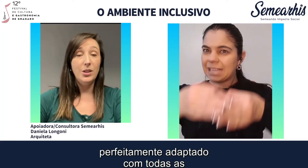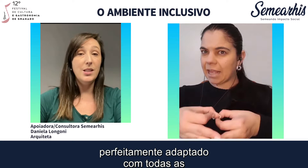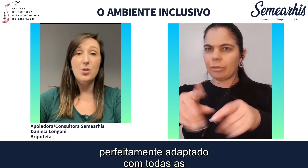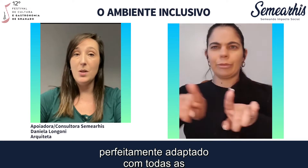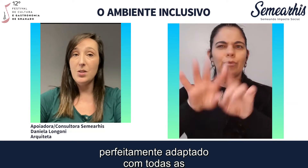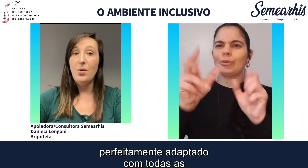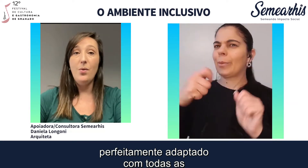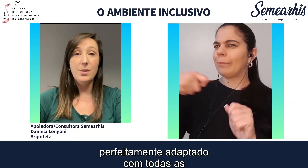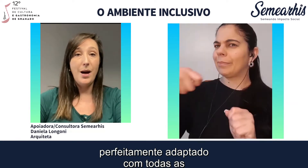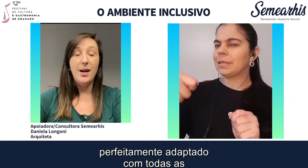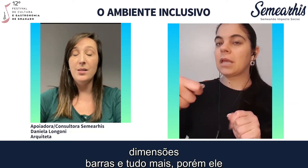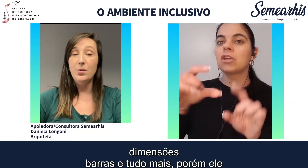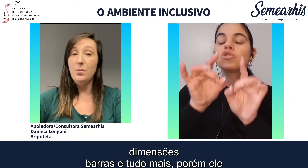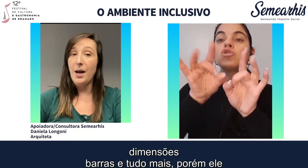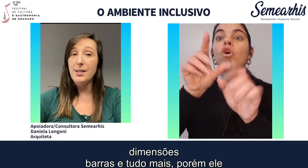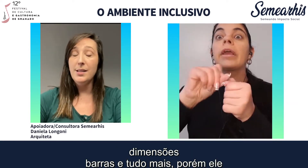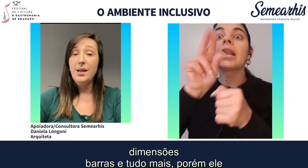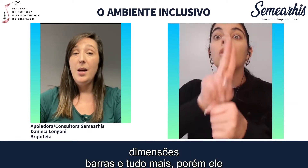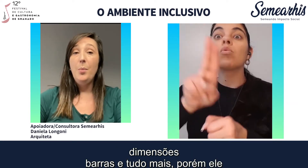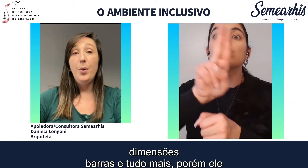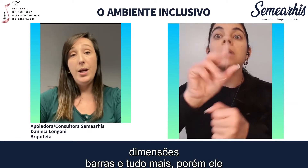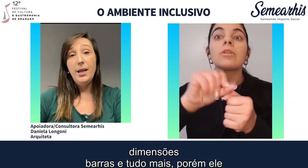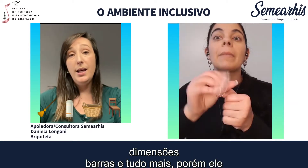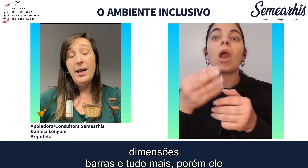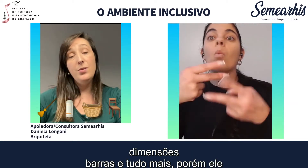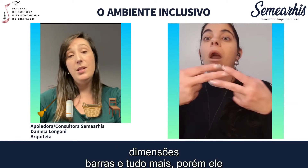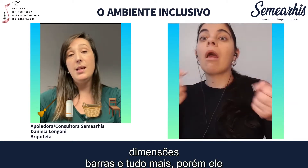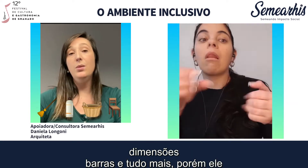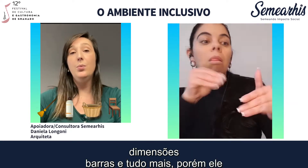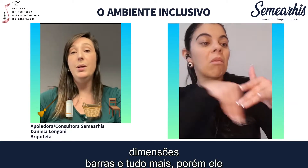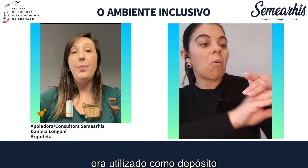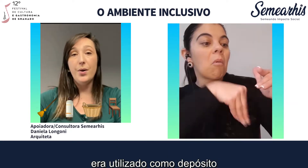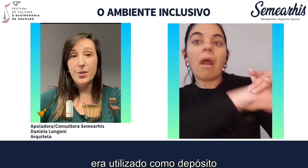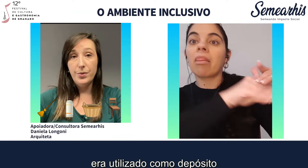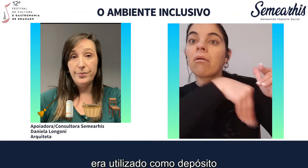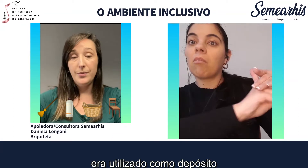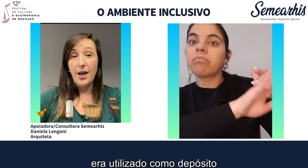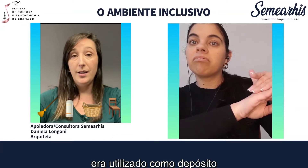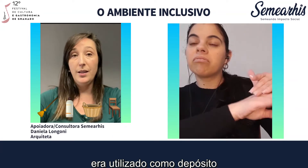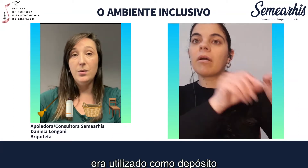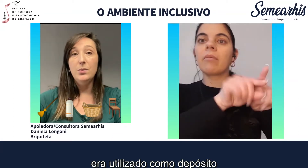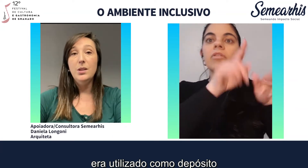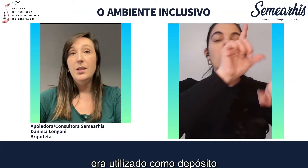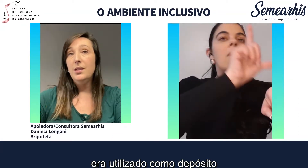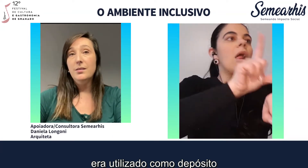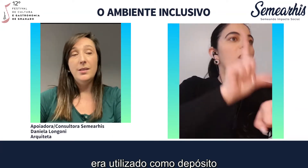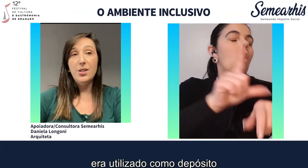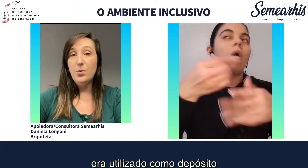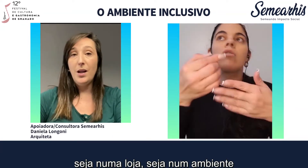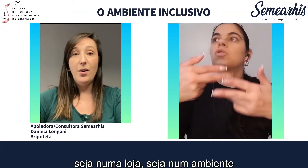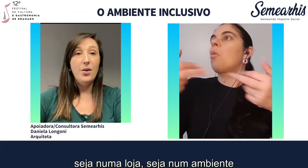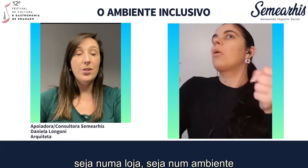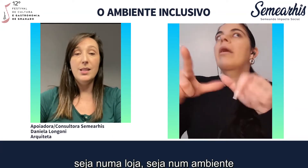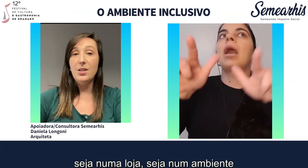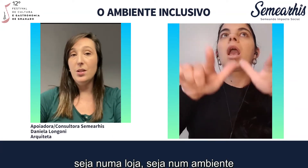com todas as dimensões, barras e tudo mais, porém ele era utilizado como depósito, né? Então, seja